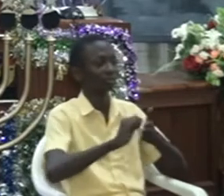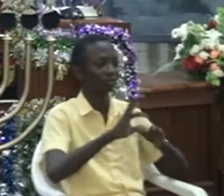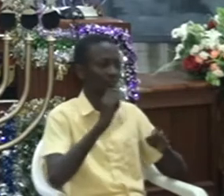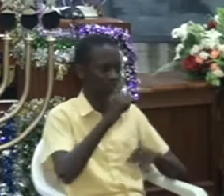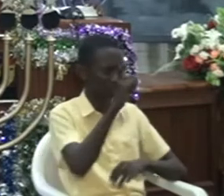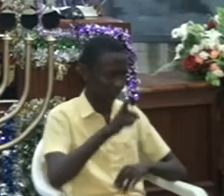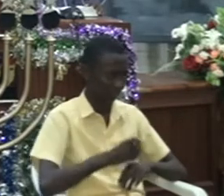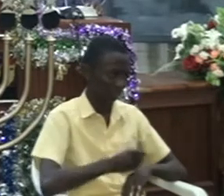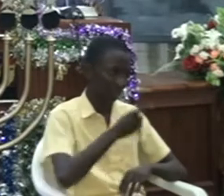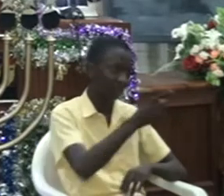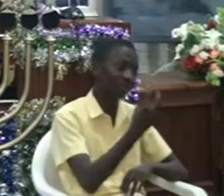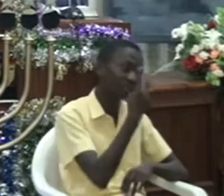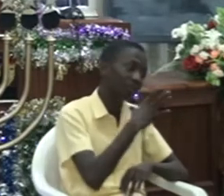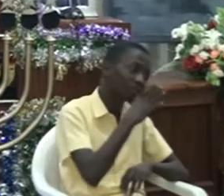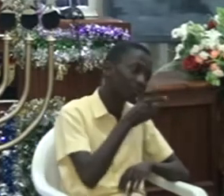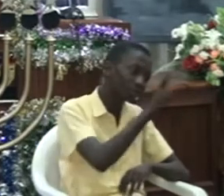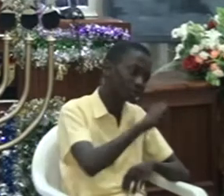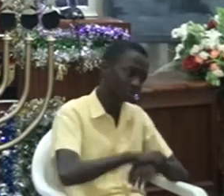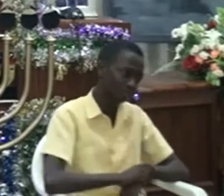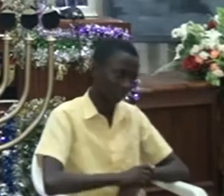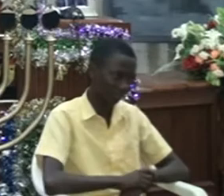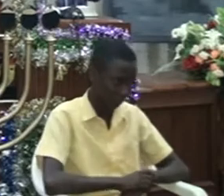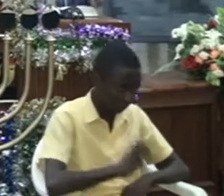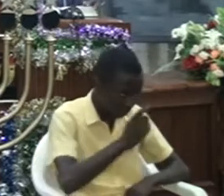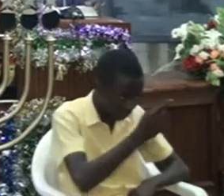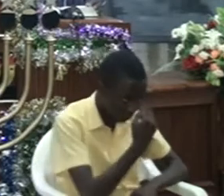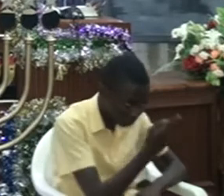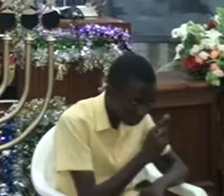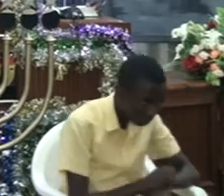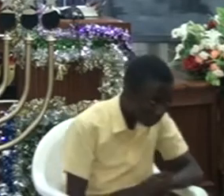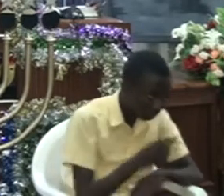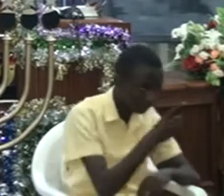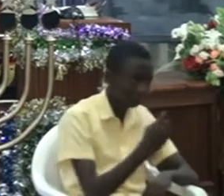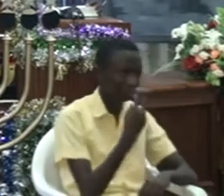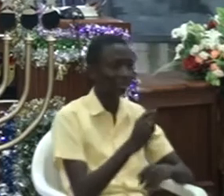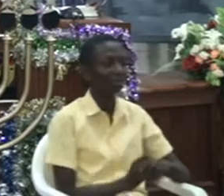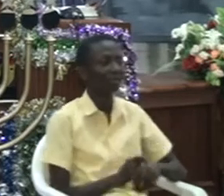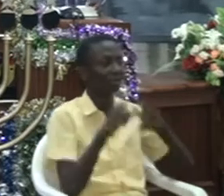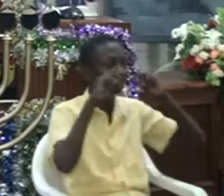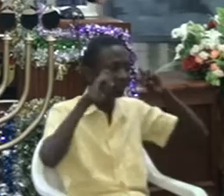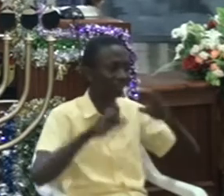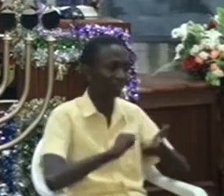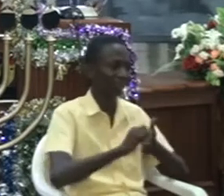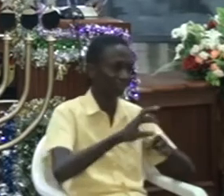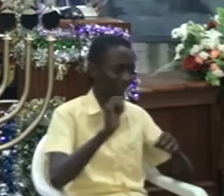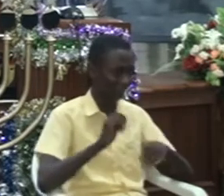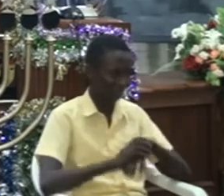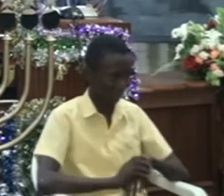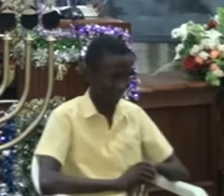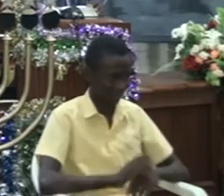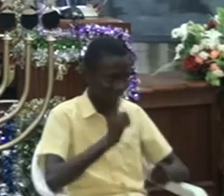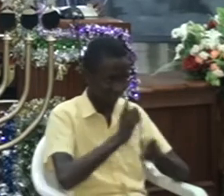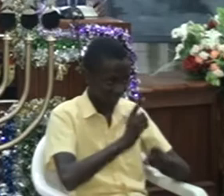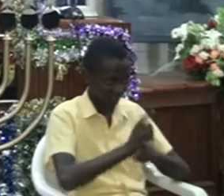Mtakatifu? Mais ça ne te regarde pas. Bon yeye ni kuangalie est-ce que c'est à toi? Je ni yako est-ce que c'est toi qui le donne? Wengi unapana kile ubatizo.